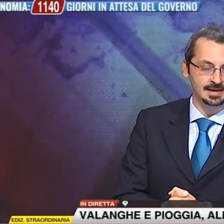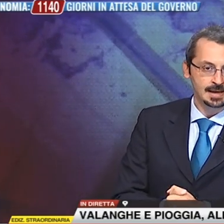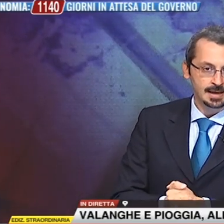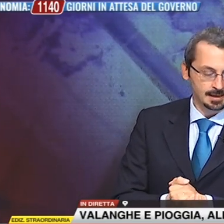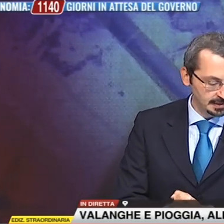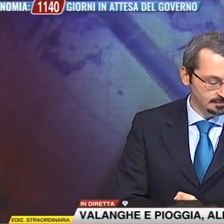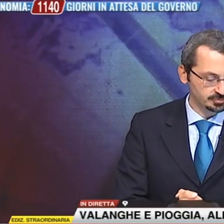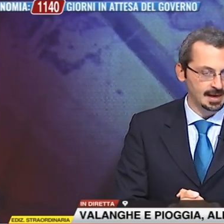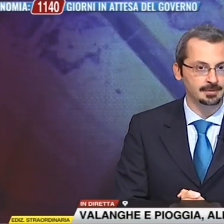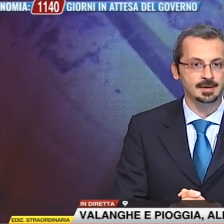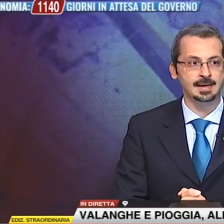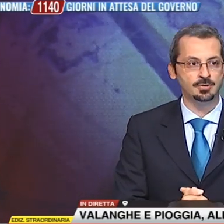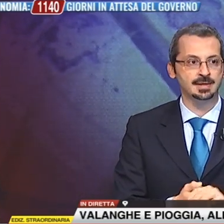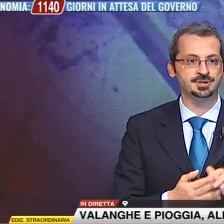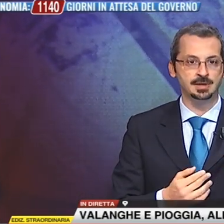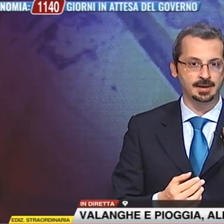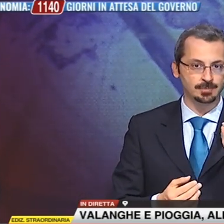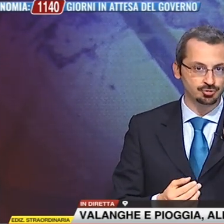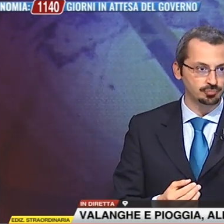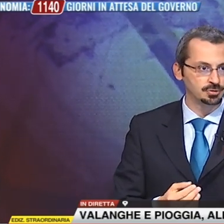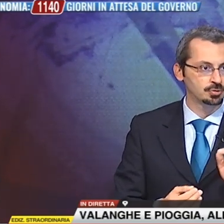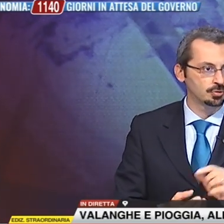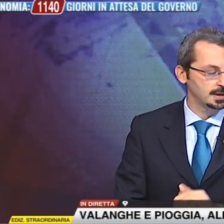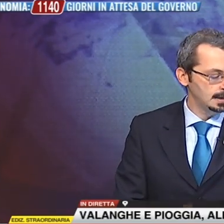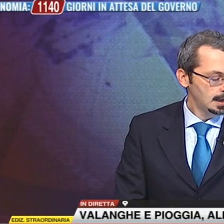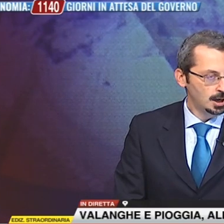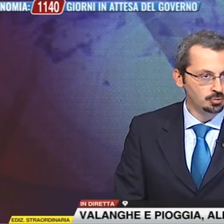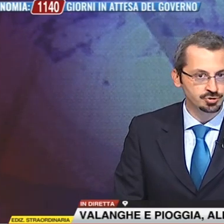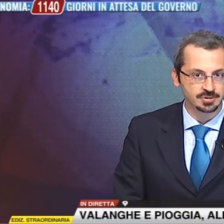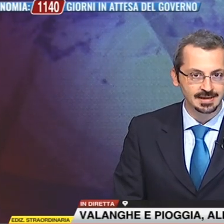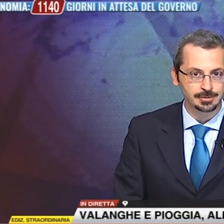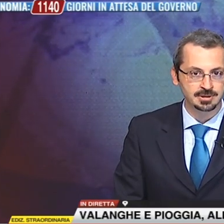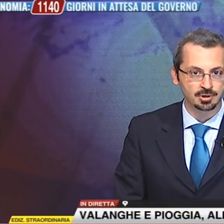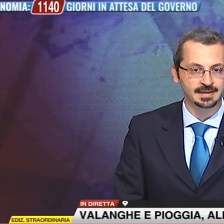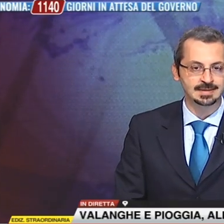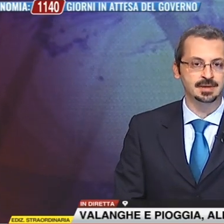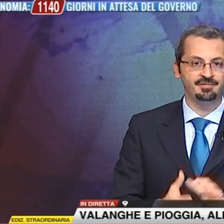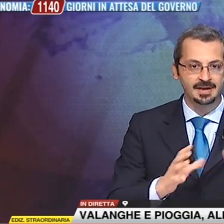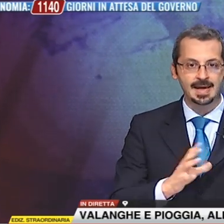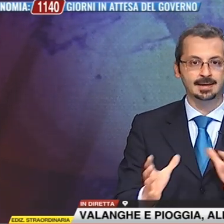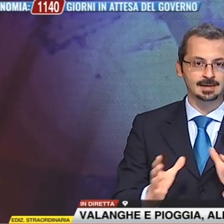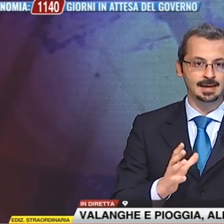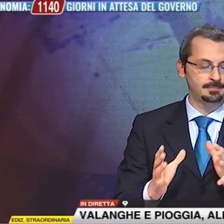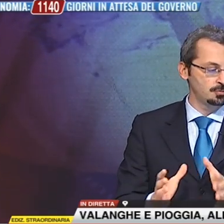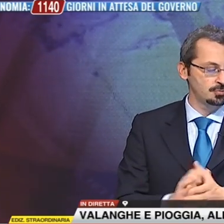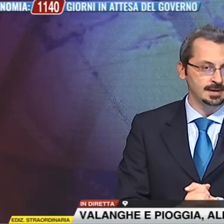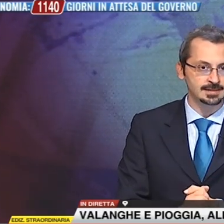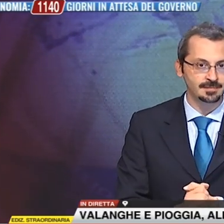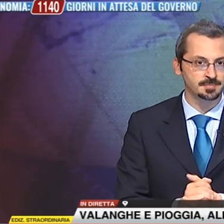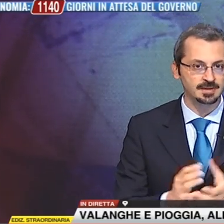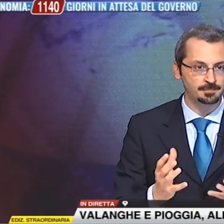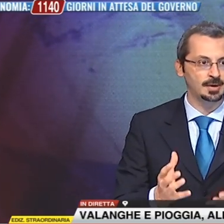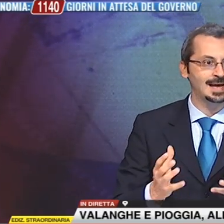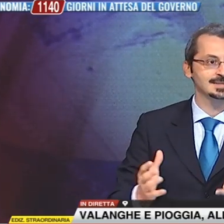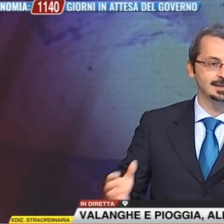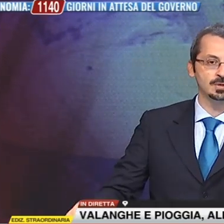del Piave Pedemontano. E allora ci colleghiamo subito con Lucio Zanato, che si trova nella zona di Fener tra Belluno e